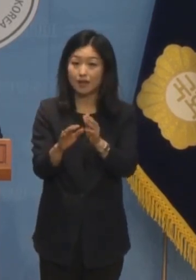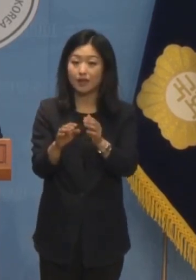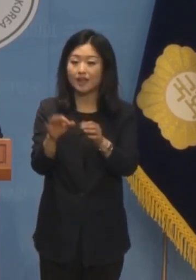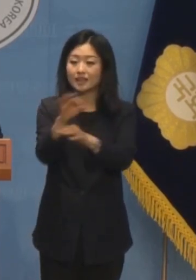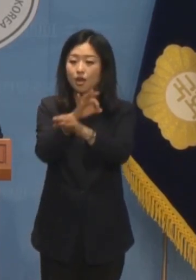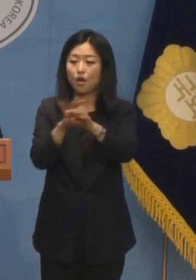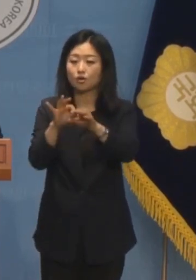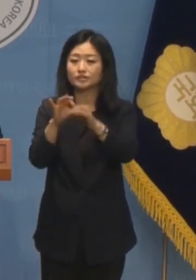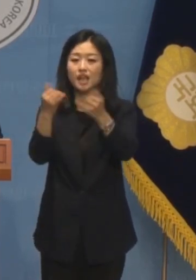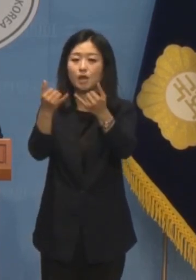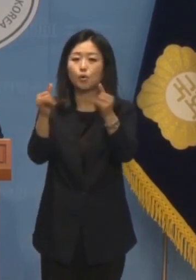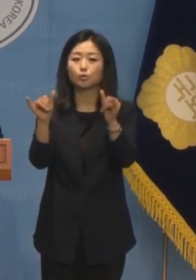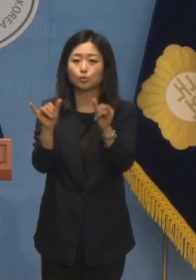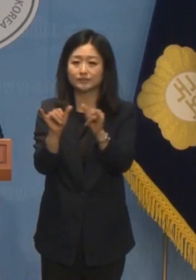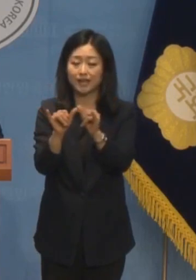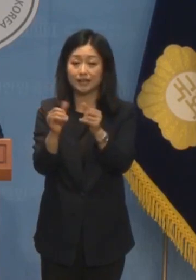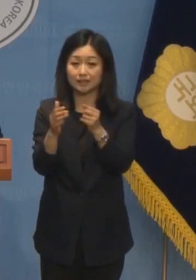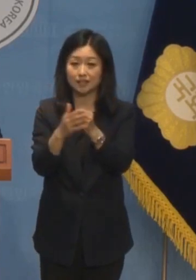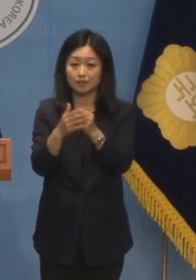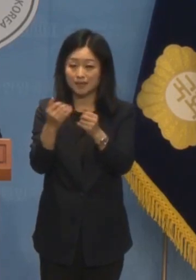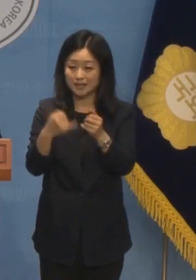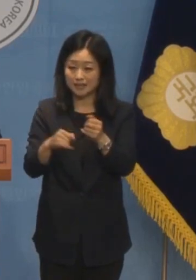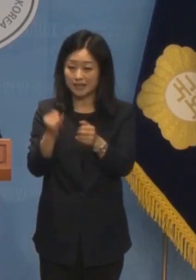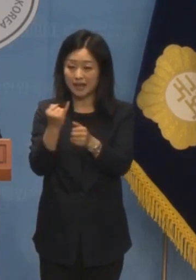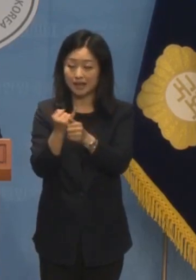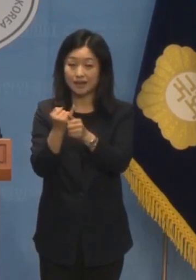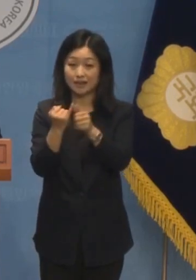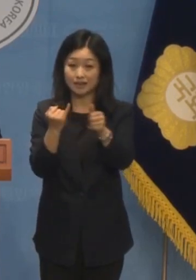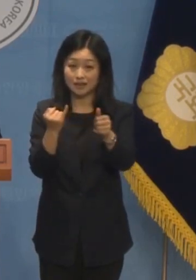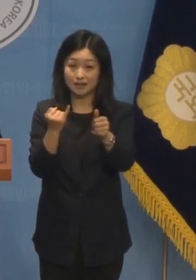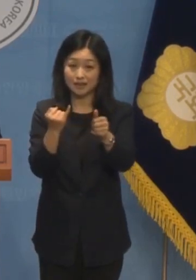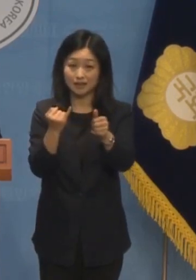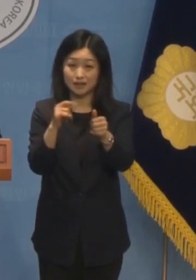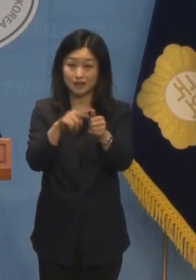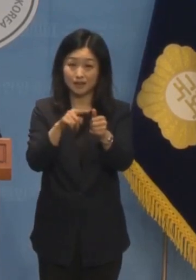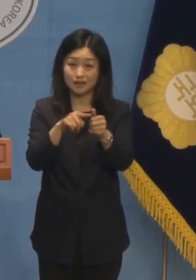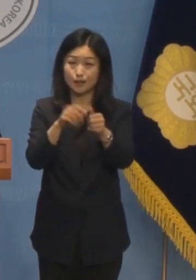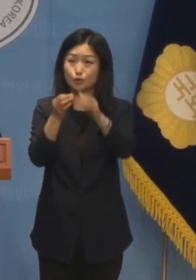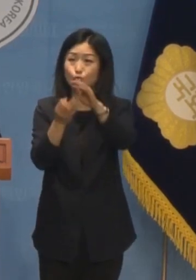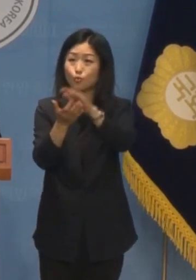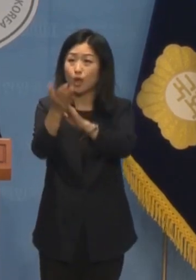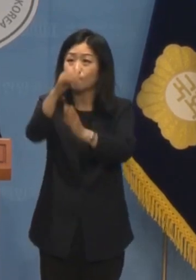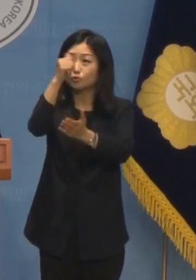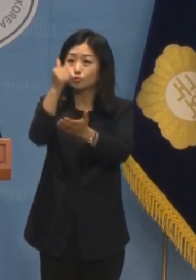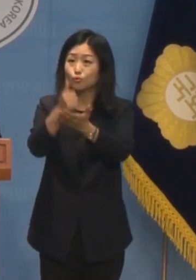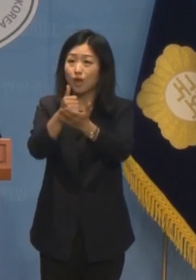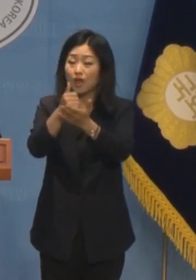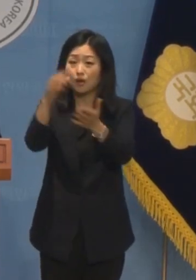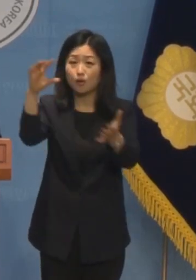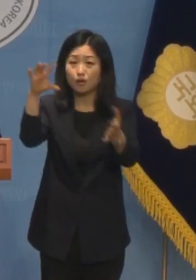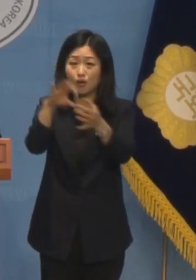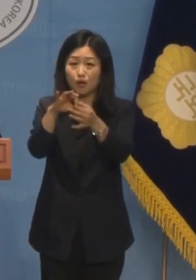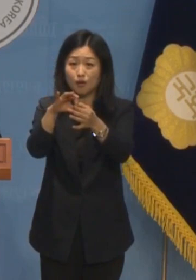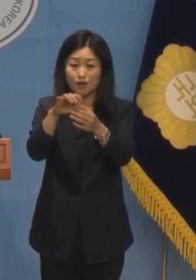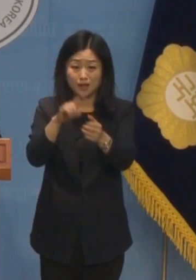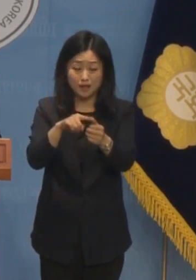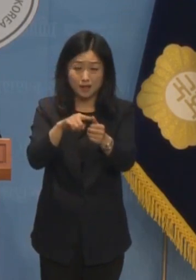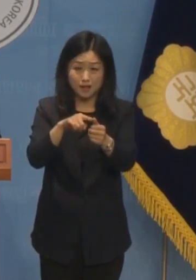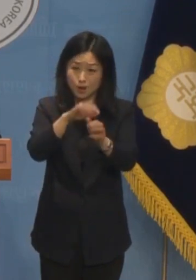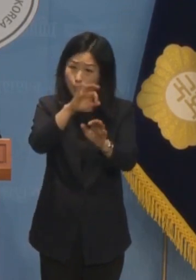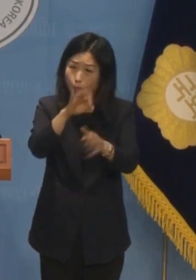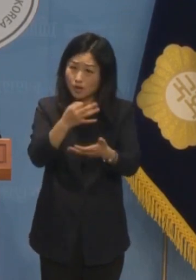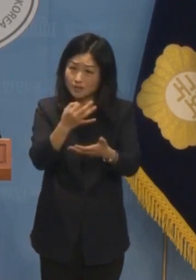경제공동체라며 사위의 월급을 뇌물죄로 엮겠다는 말입니까? 사위의 월급을